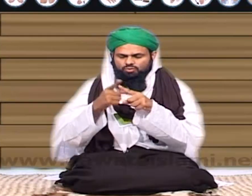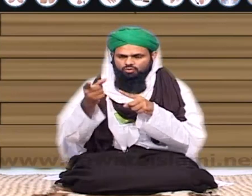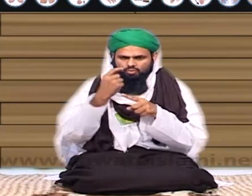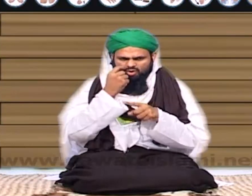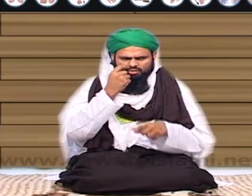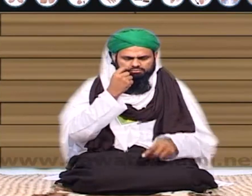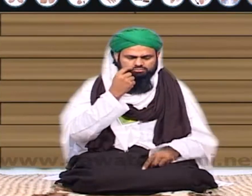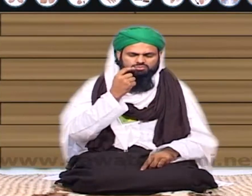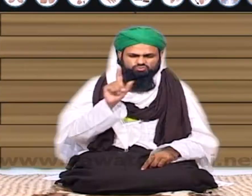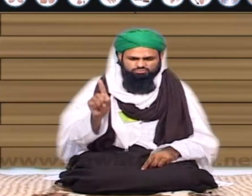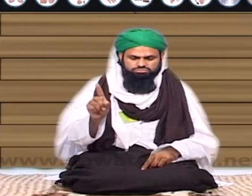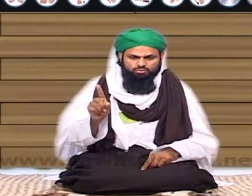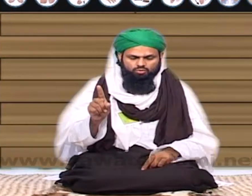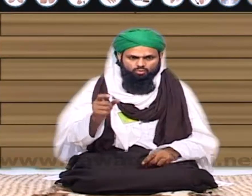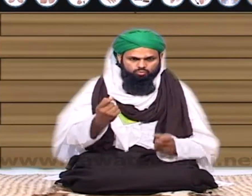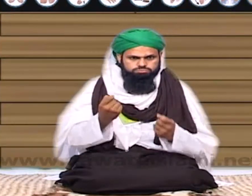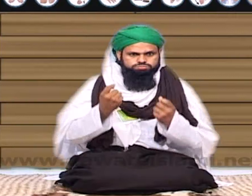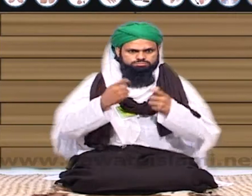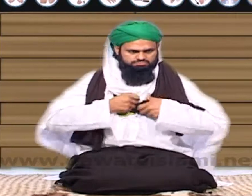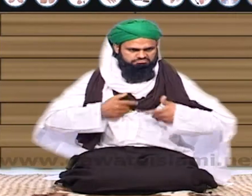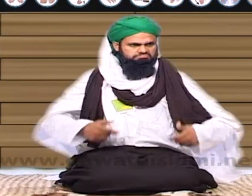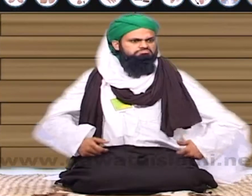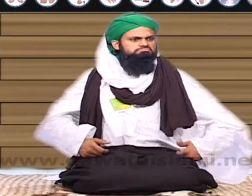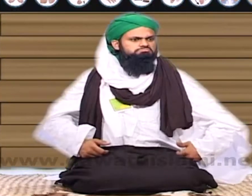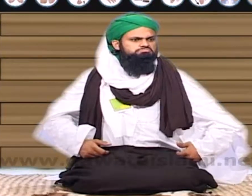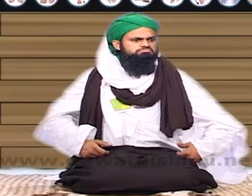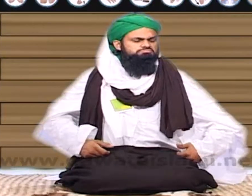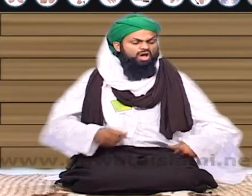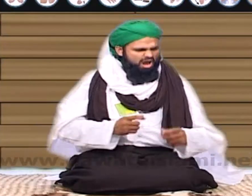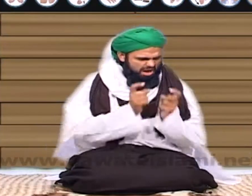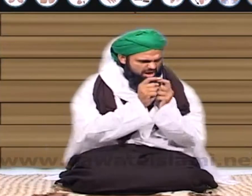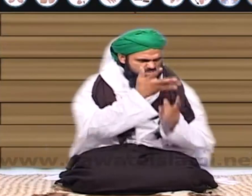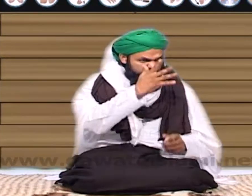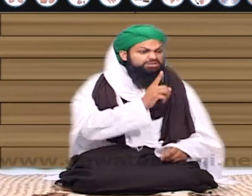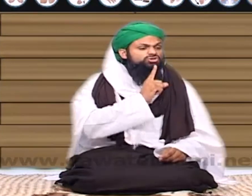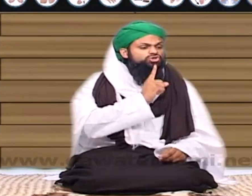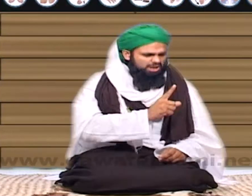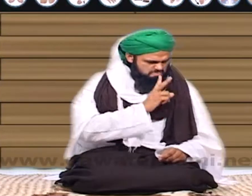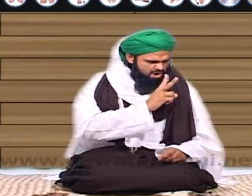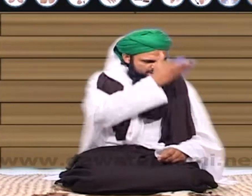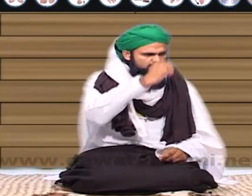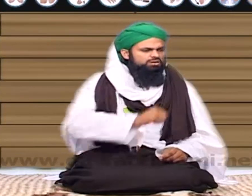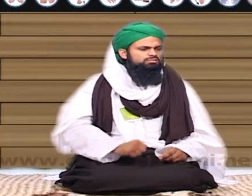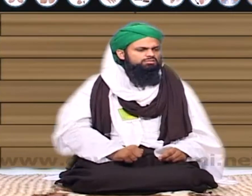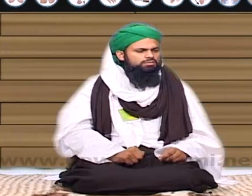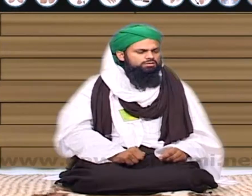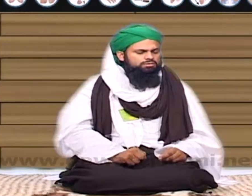غیبت نہ کریں، مہربانی آپ غیبت نہ کریں، تو وہ سینہ تان کے کہتا ہے کہ میاں غیبت نہیں حقیقت